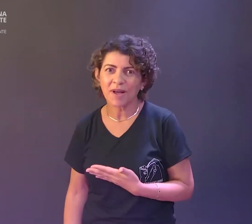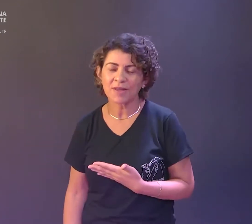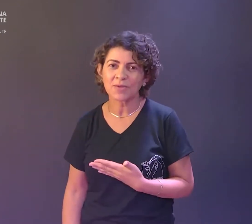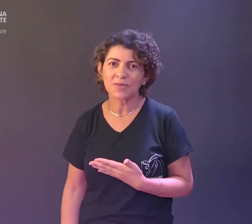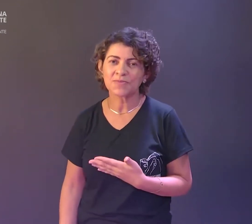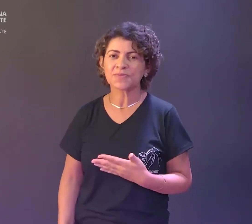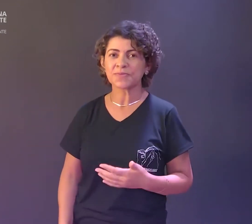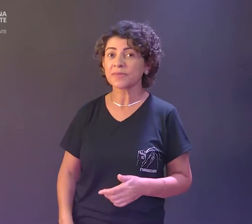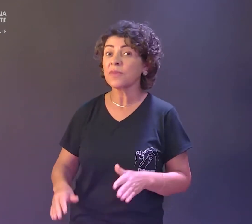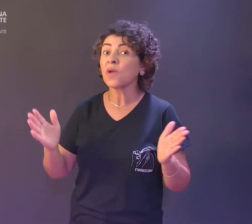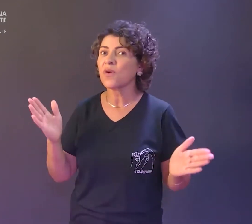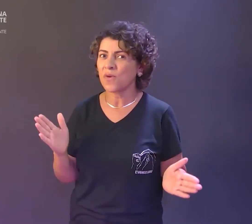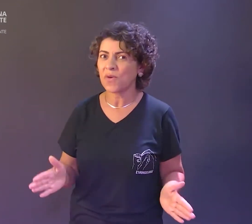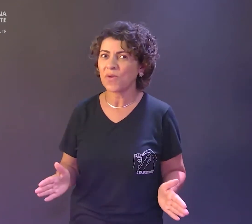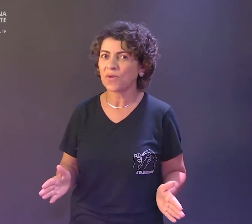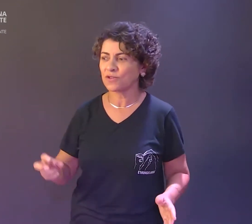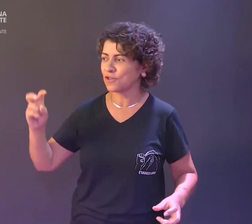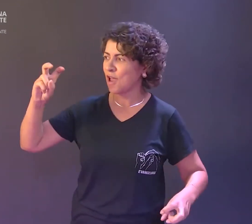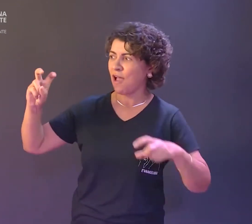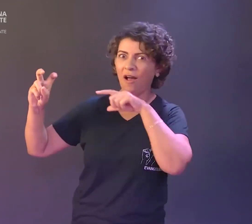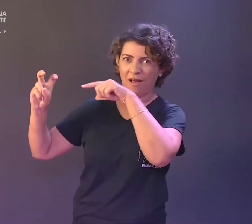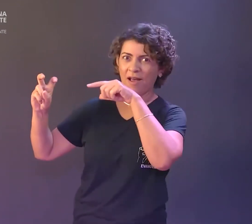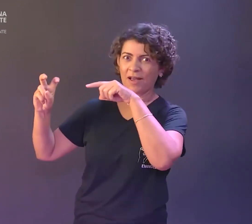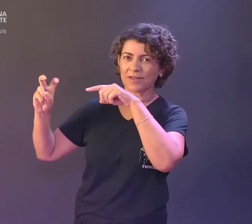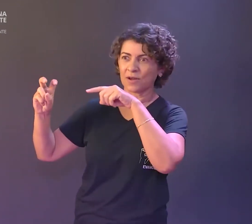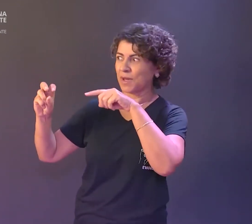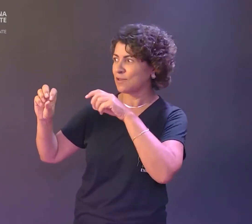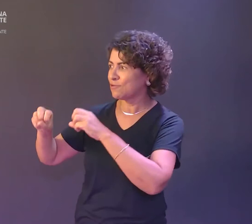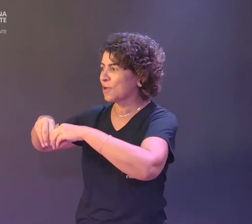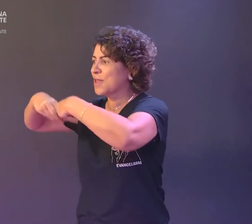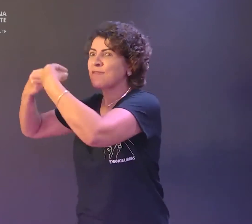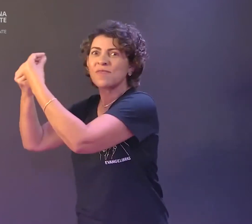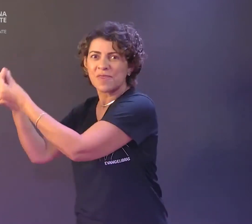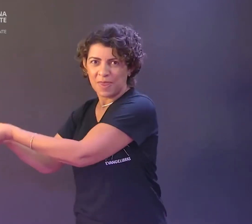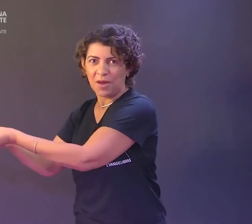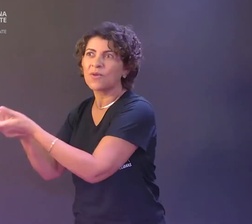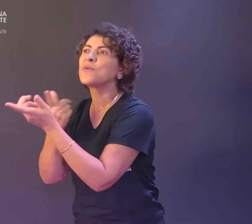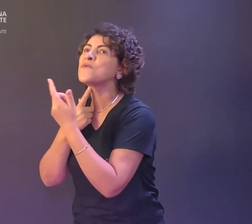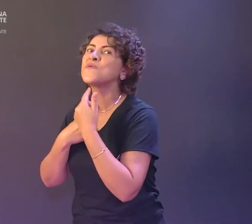Agora, ela injetava este desejo envenenado na humanidade.